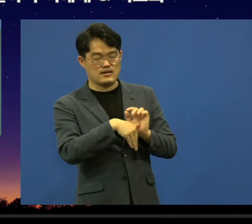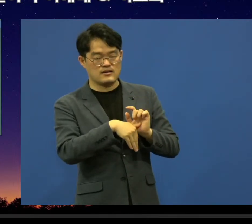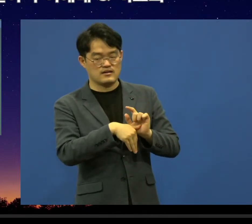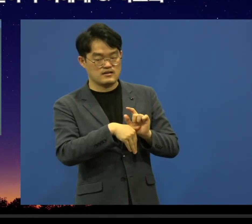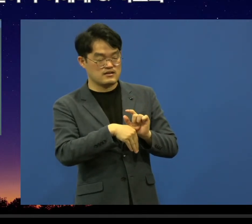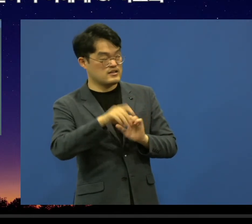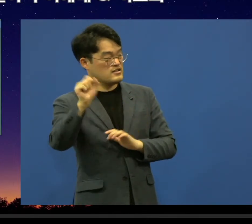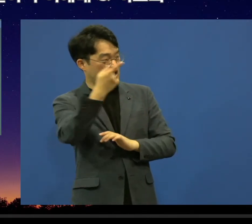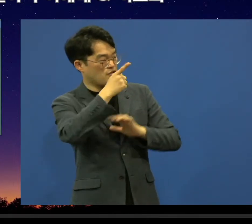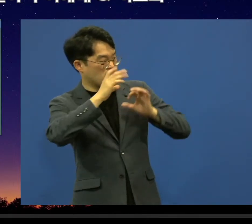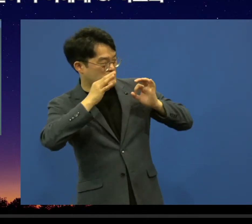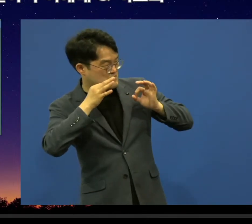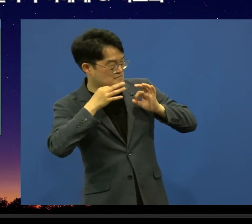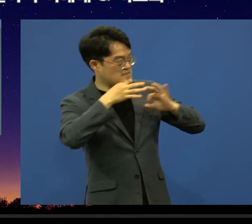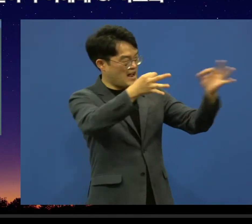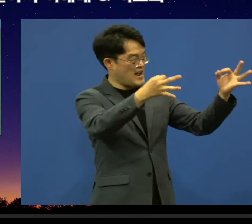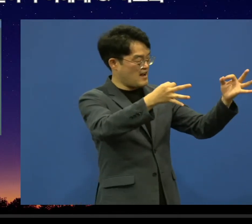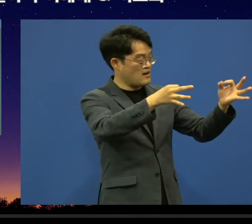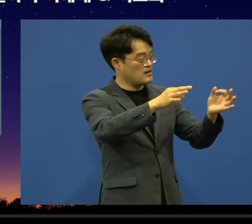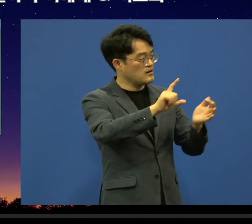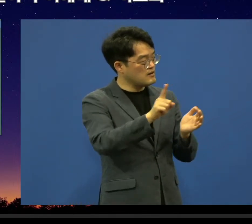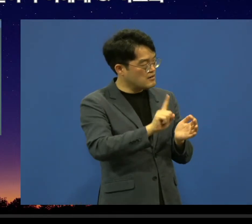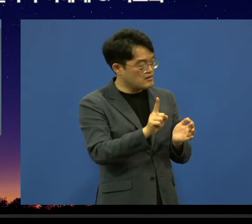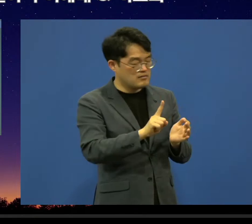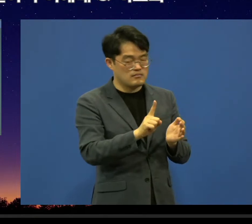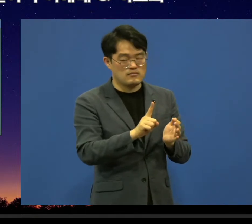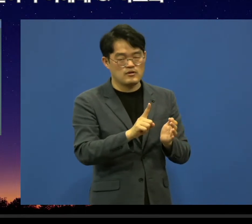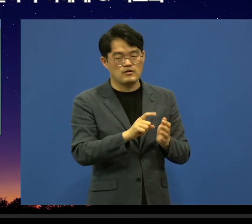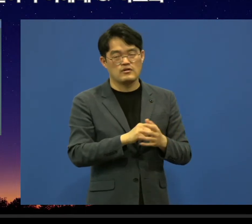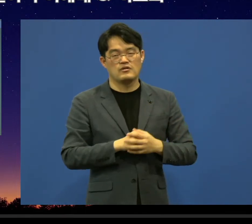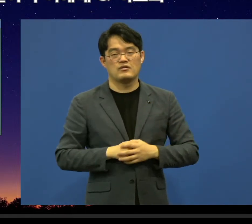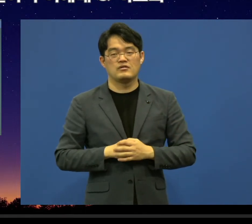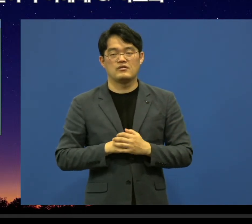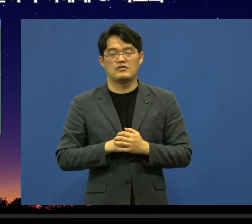고함, 위협은 고양이의 울음소리에 불과해요.